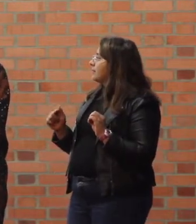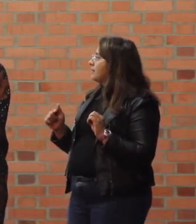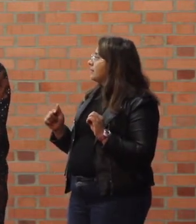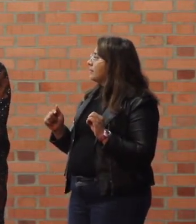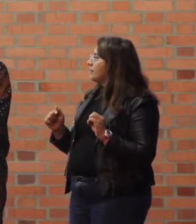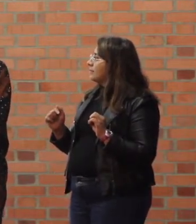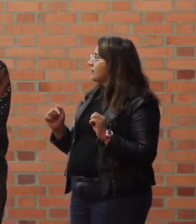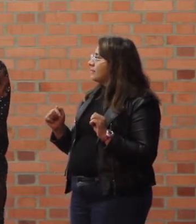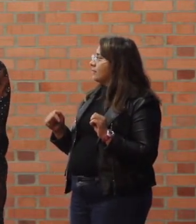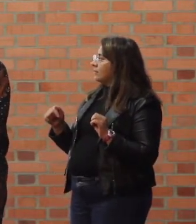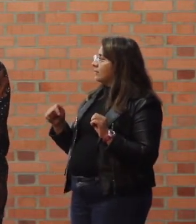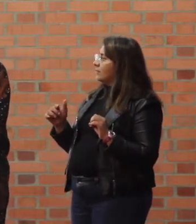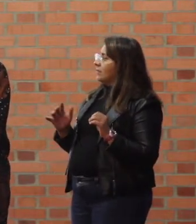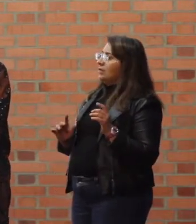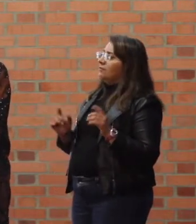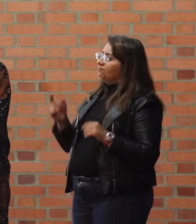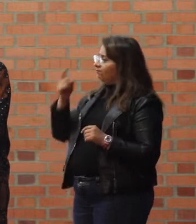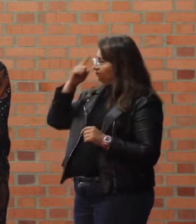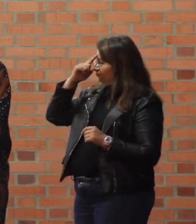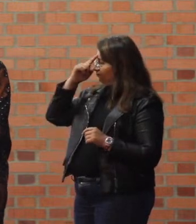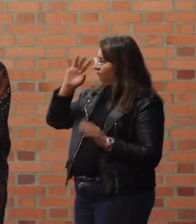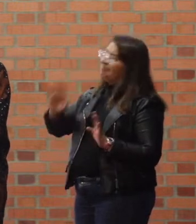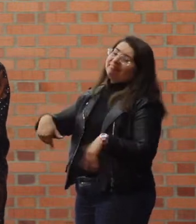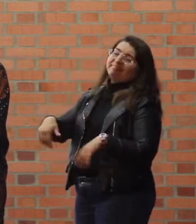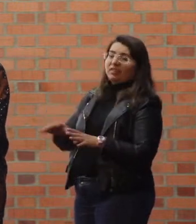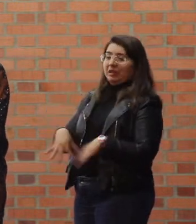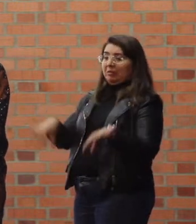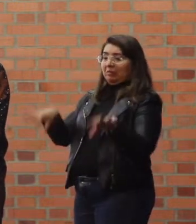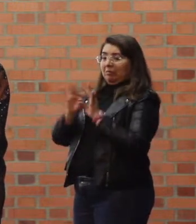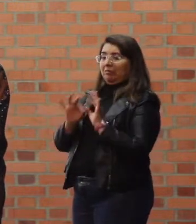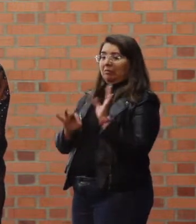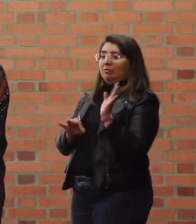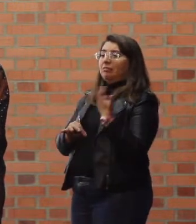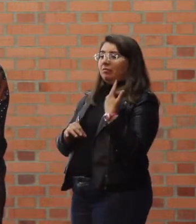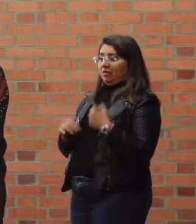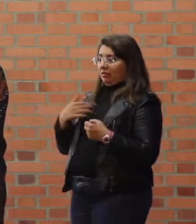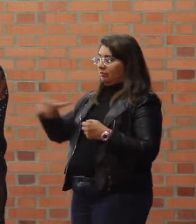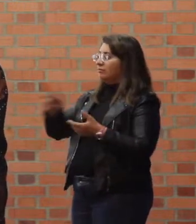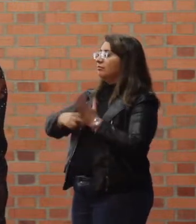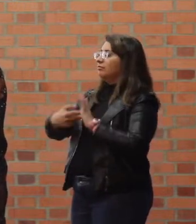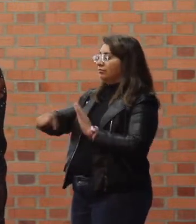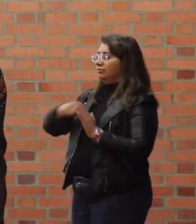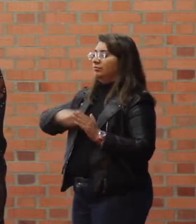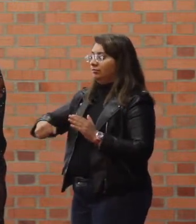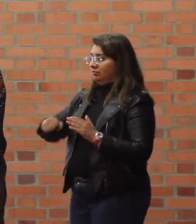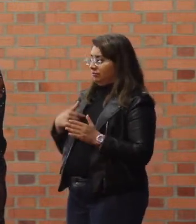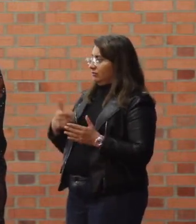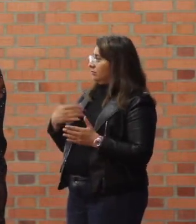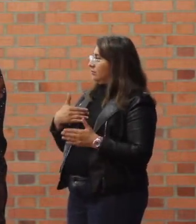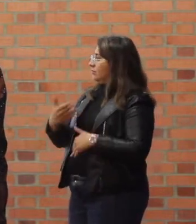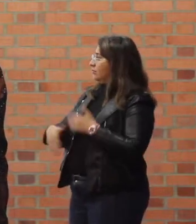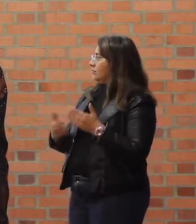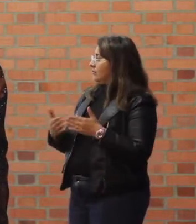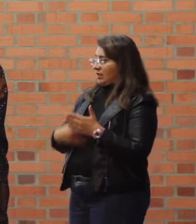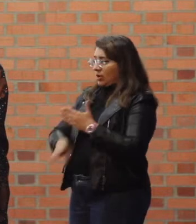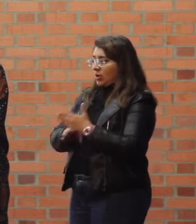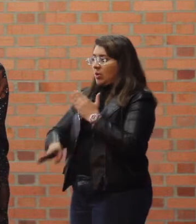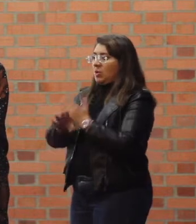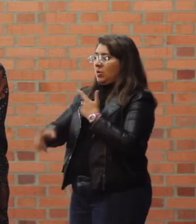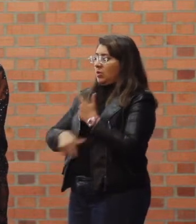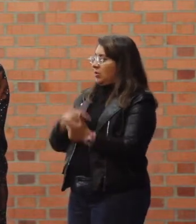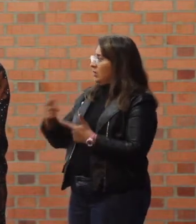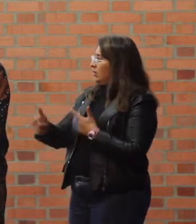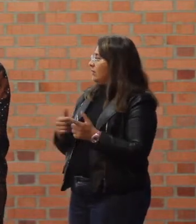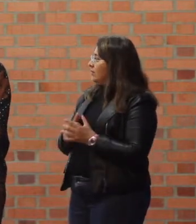niega la importancia de que las mujeres puedan decidir sobre sus embarazos bien sea para llevarlos adelante